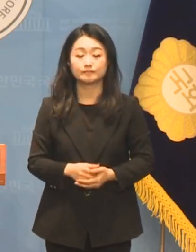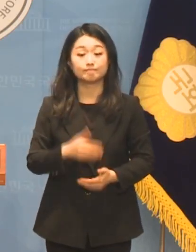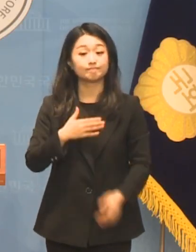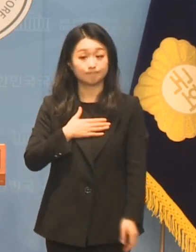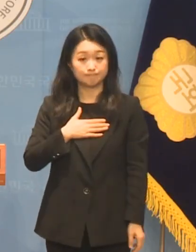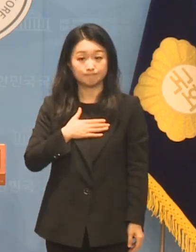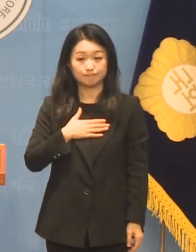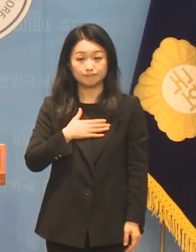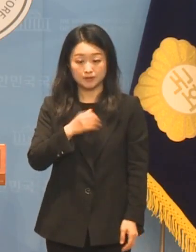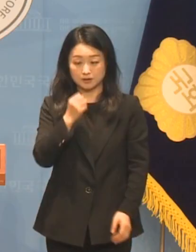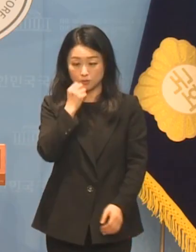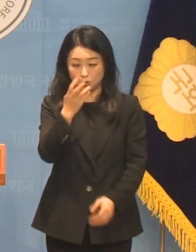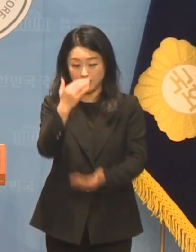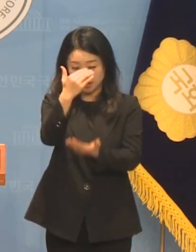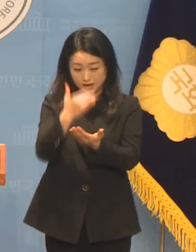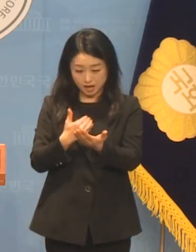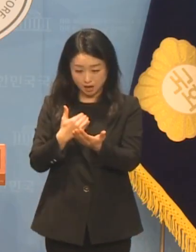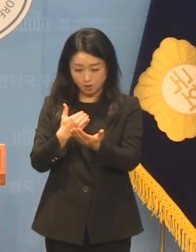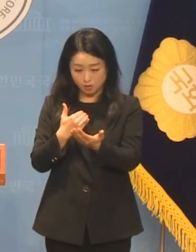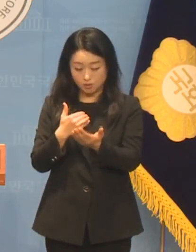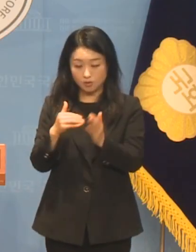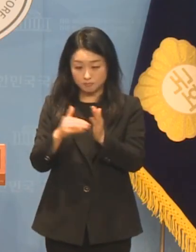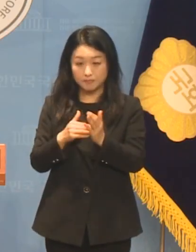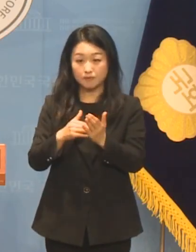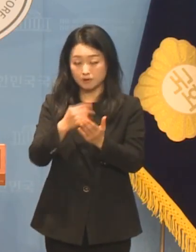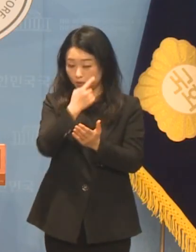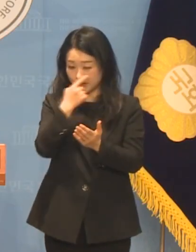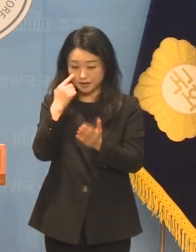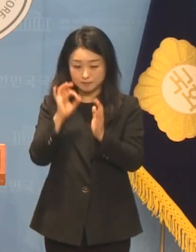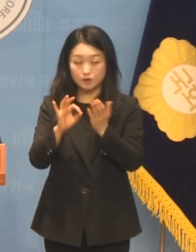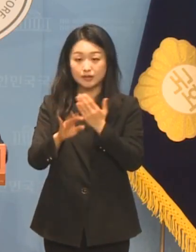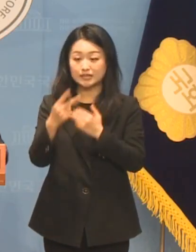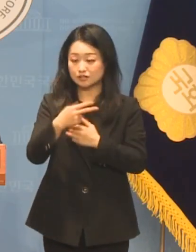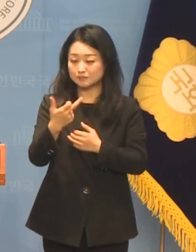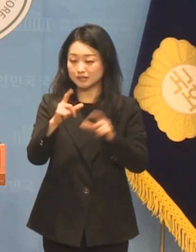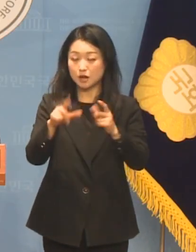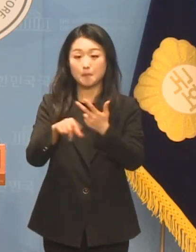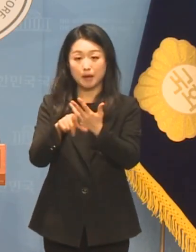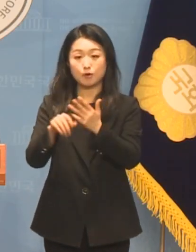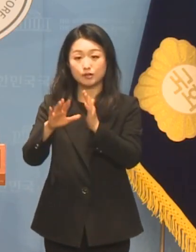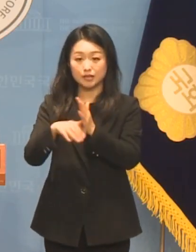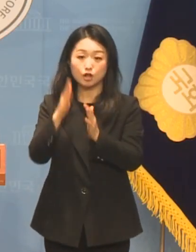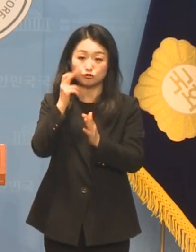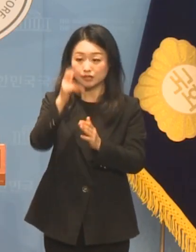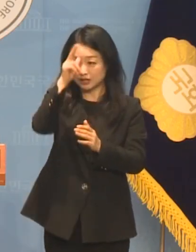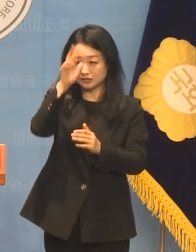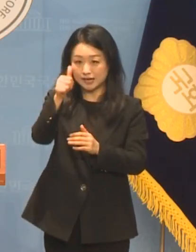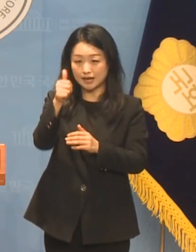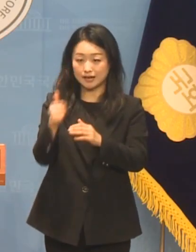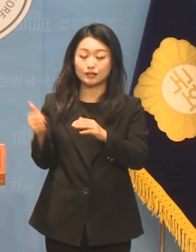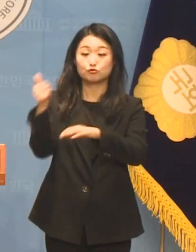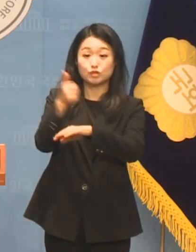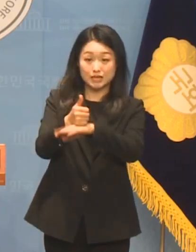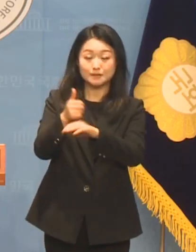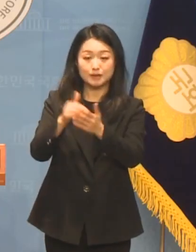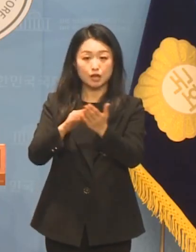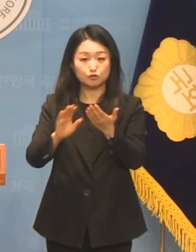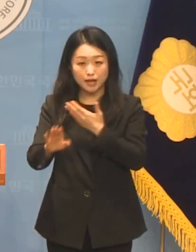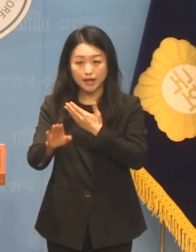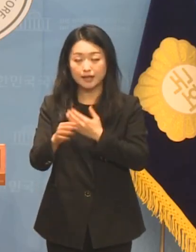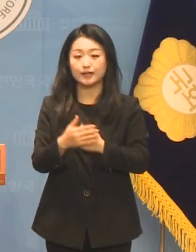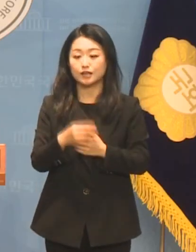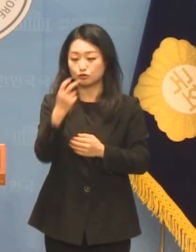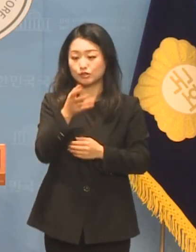저는 고발장이 접수된 이후인 2017년 8월경 울산경찰청장으로 부임했습니다.